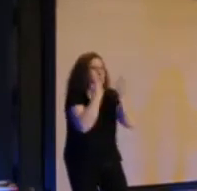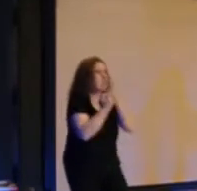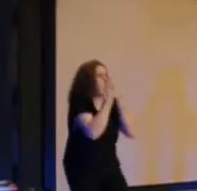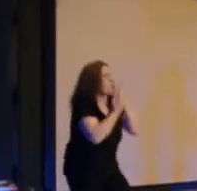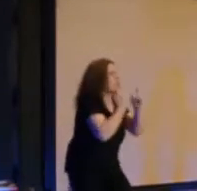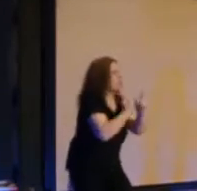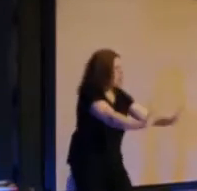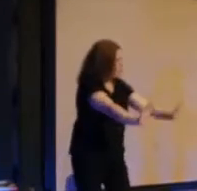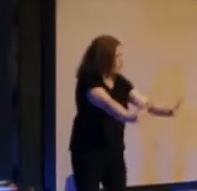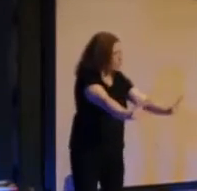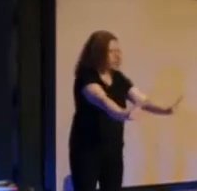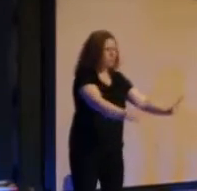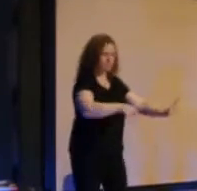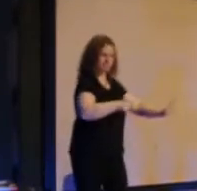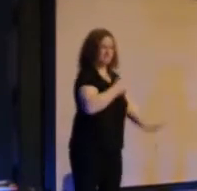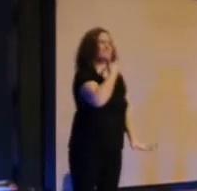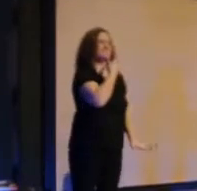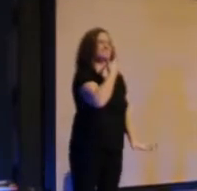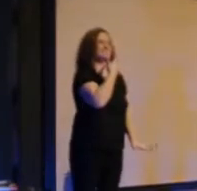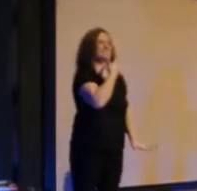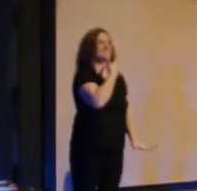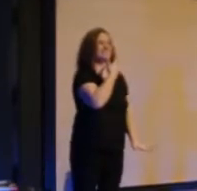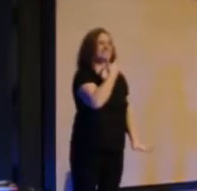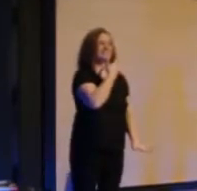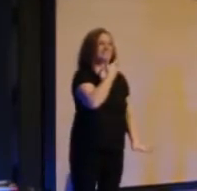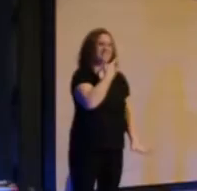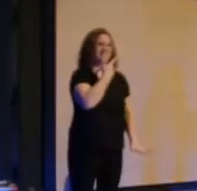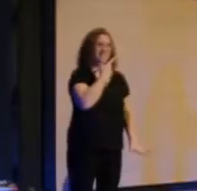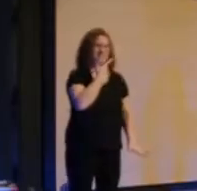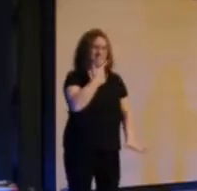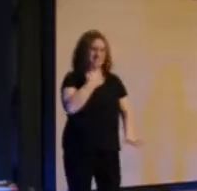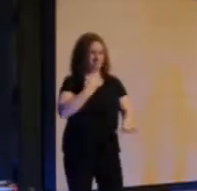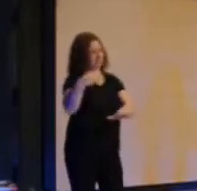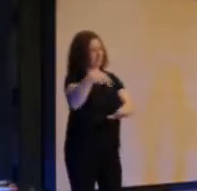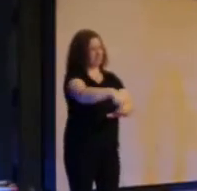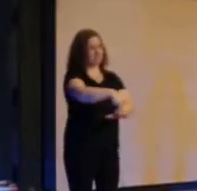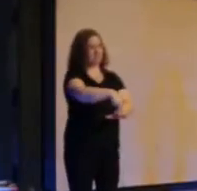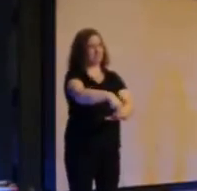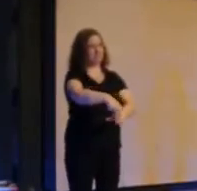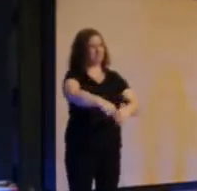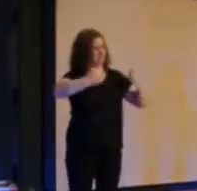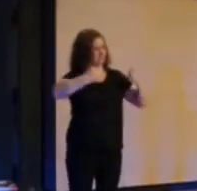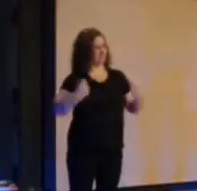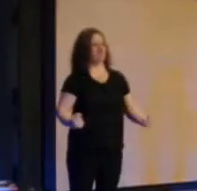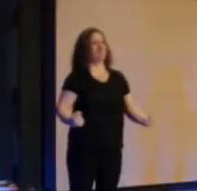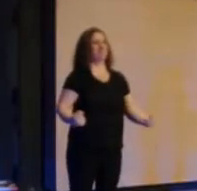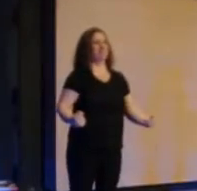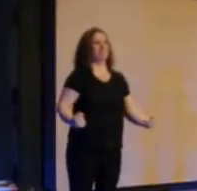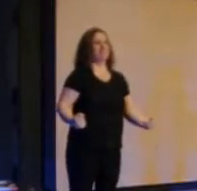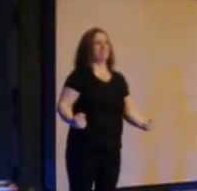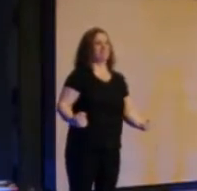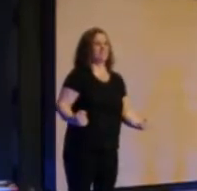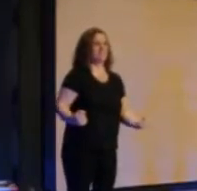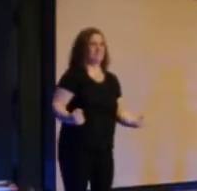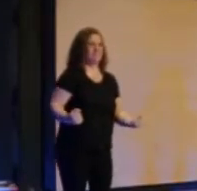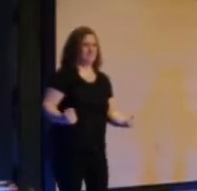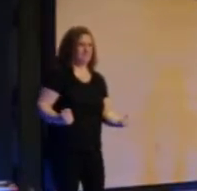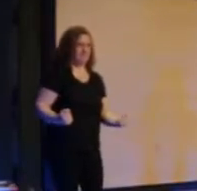cae. Ahora no llora, sonríe y se dice, otra vez más.